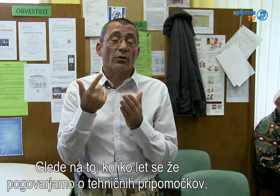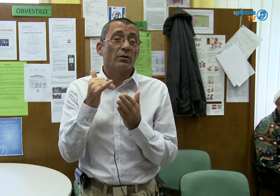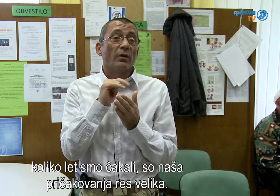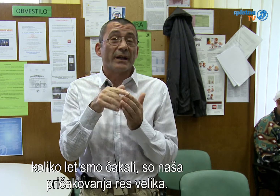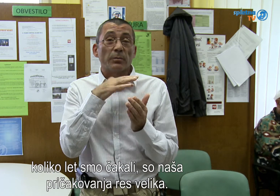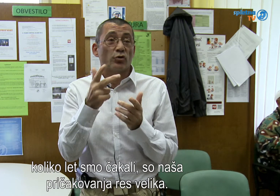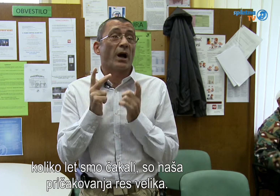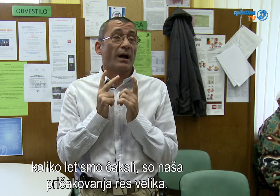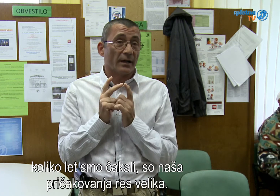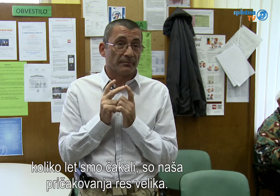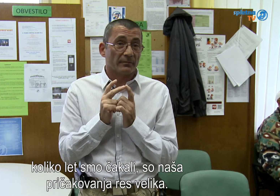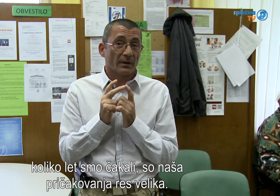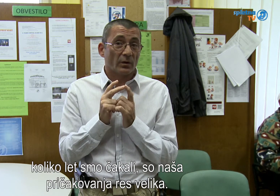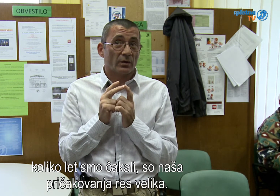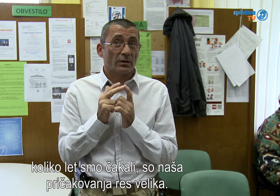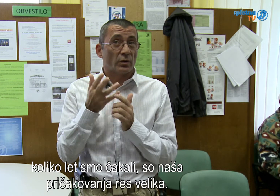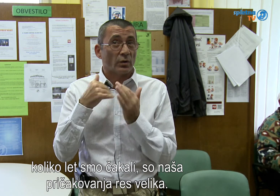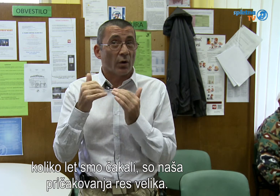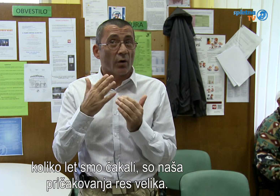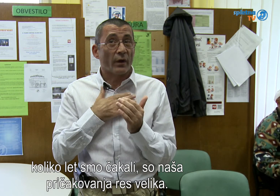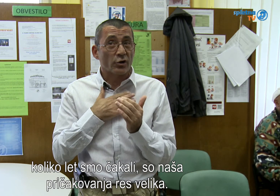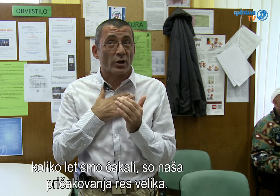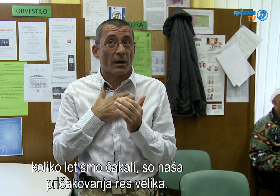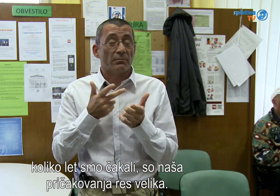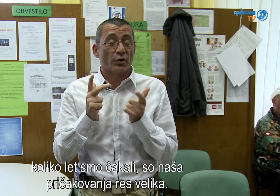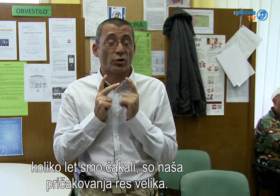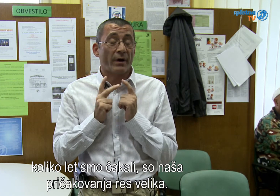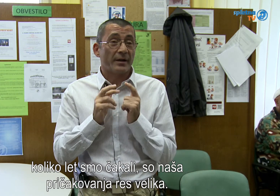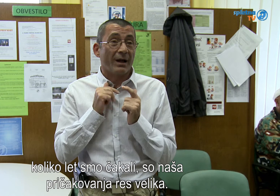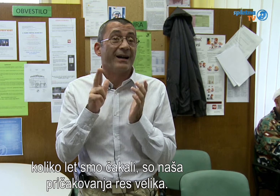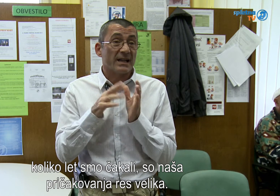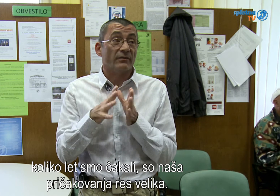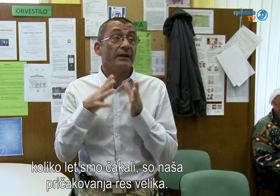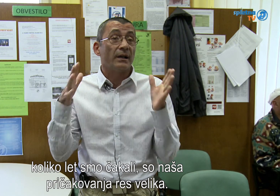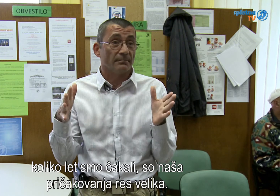koliko let smo čakali, so naša pričakovanja bila res velika.